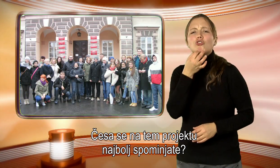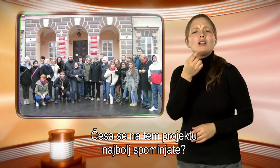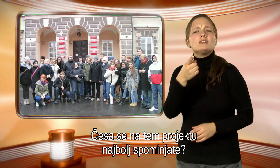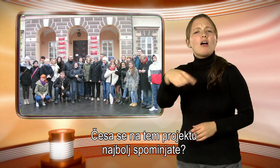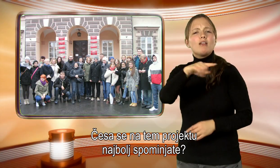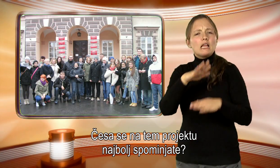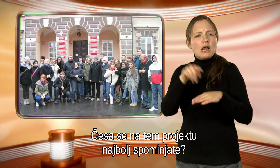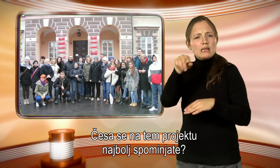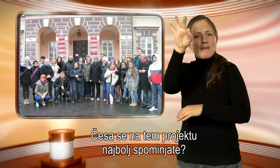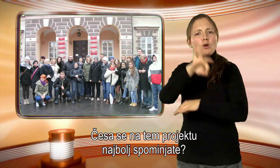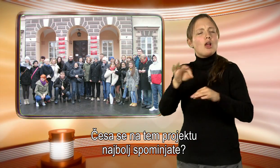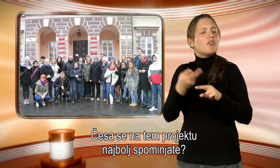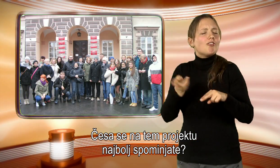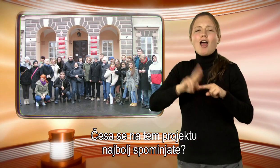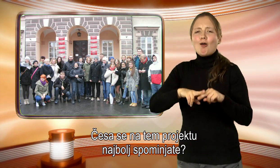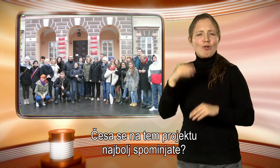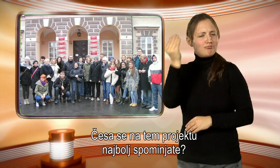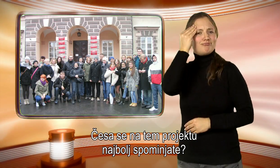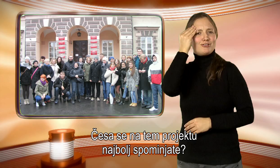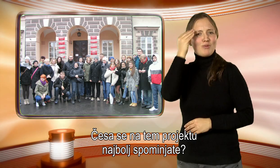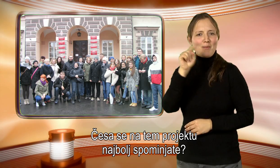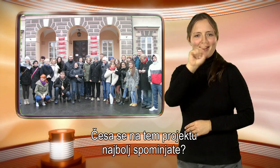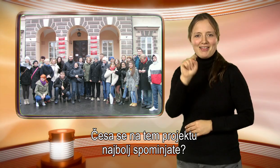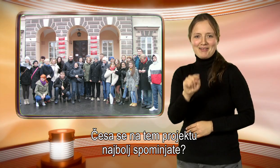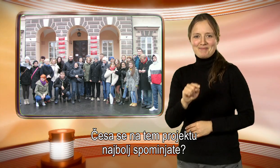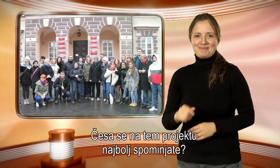česa se na tem projektu najbolj spominjate?